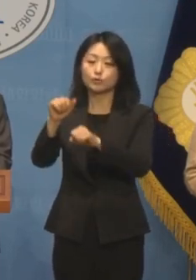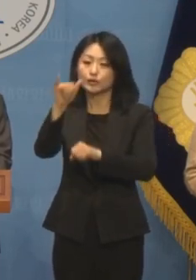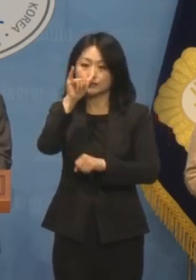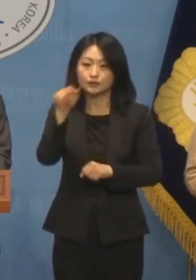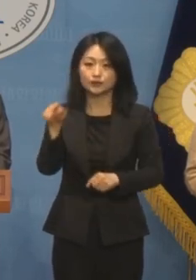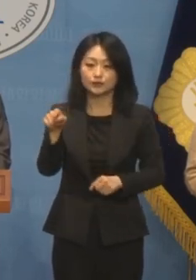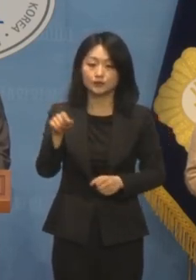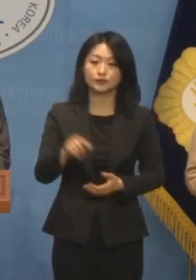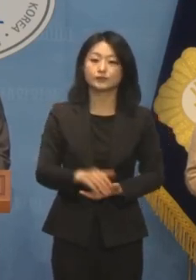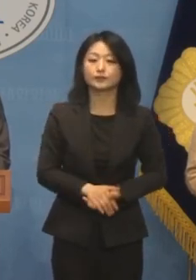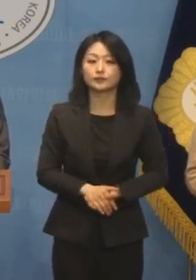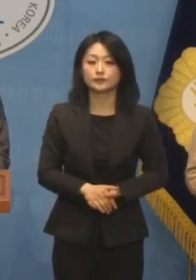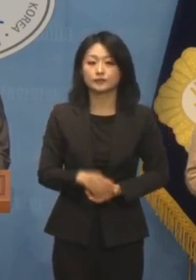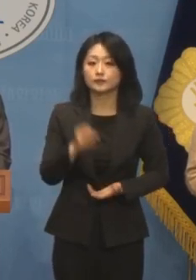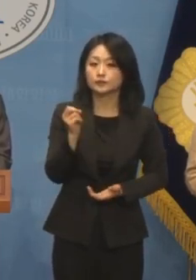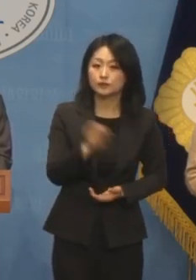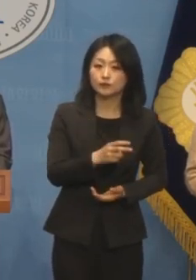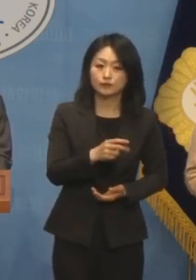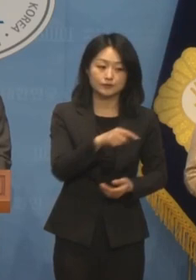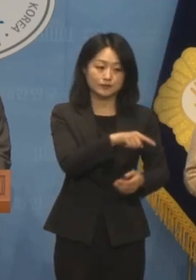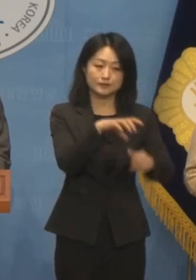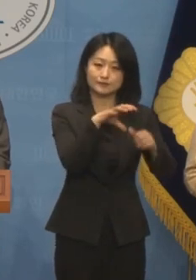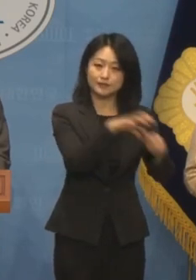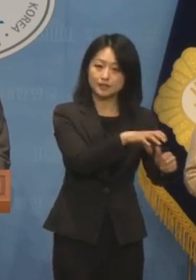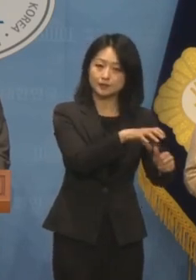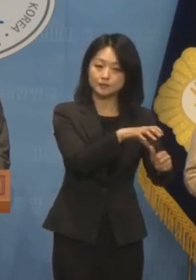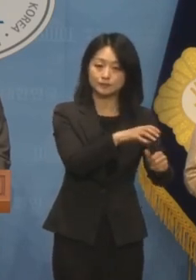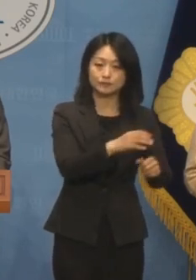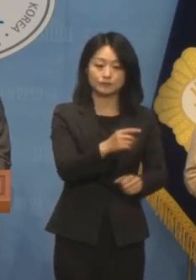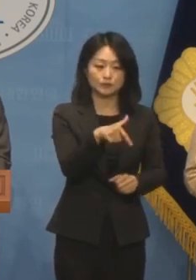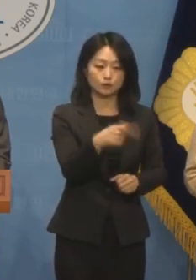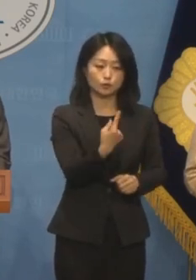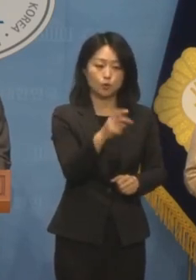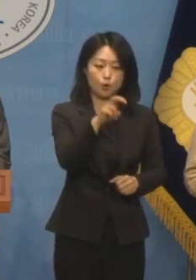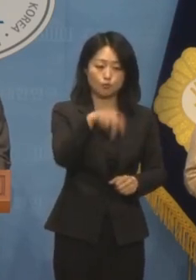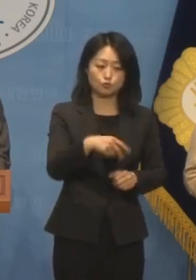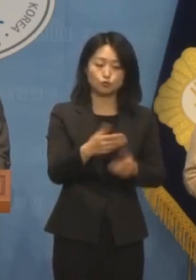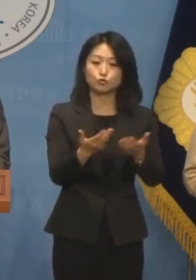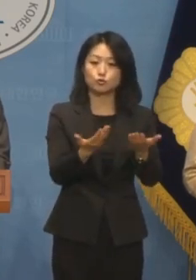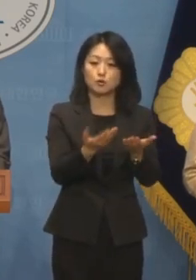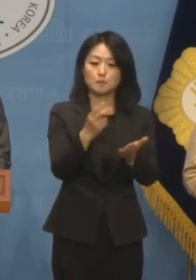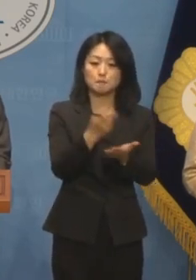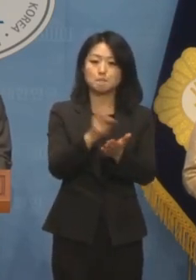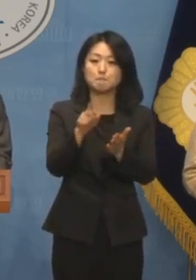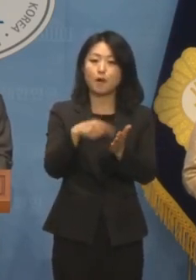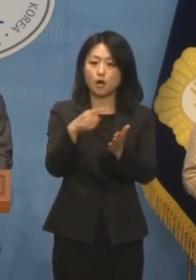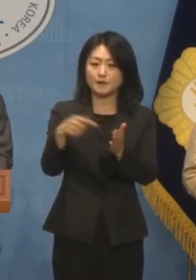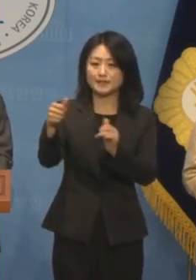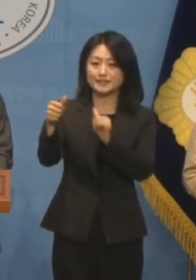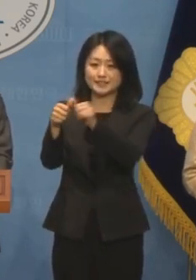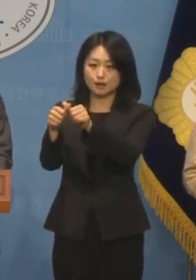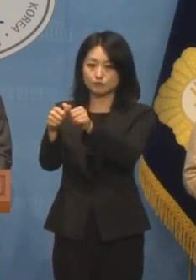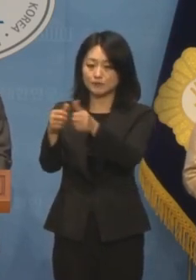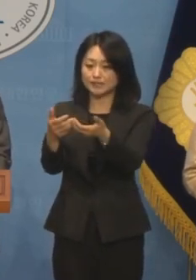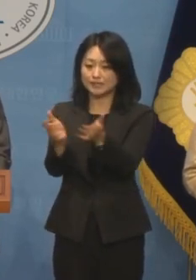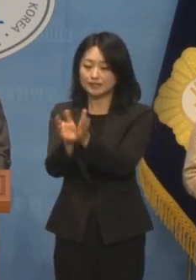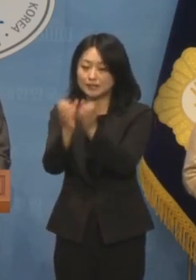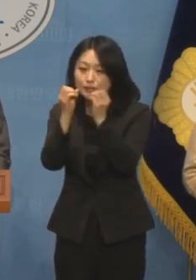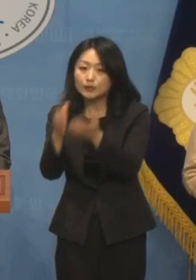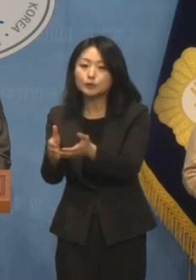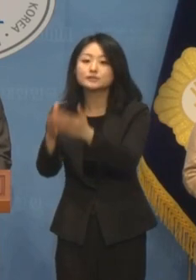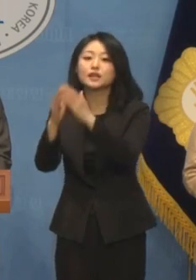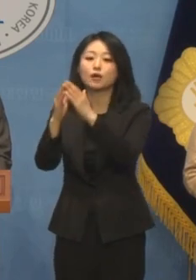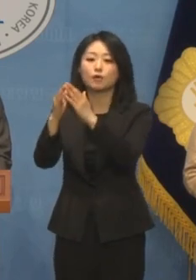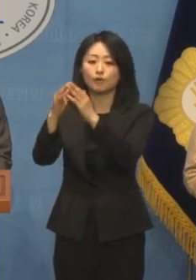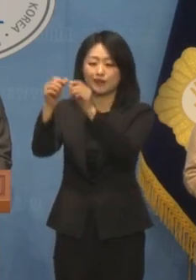있습니다. 그리고 이러한 탄압은 노무법인의 거액 유료 자문을 받아 이루어지고 있습니다.